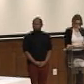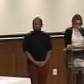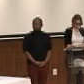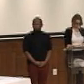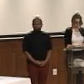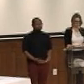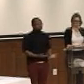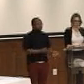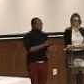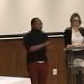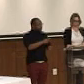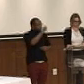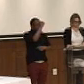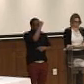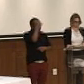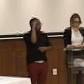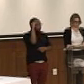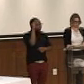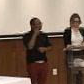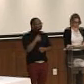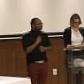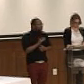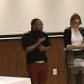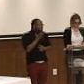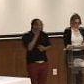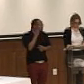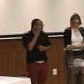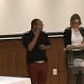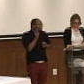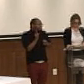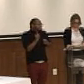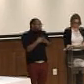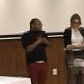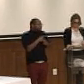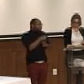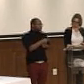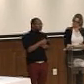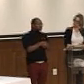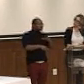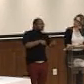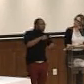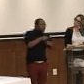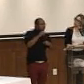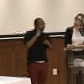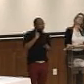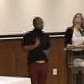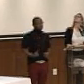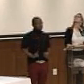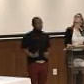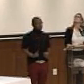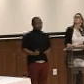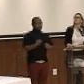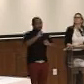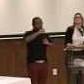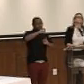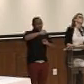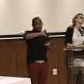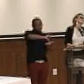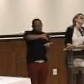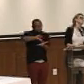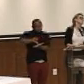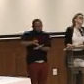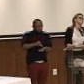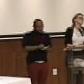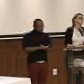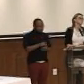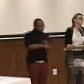Professor Conciani, por que o senhor preferiu indicar os diretores dos campos no lugar de fazer